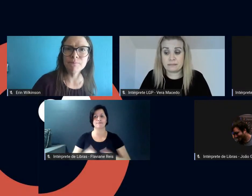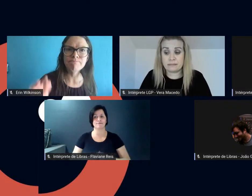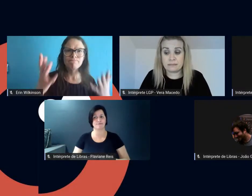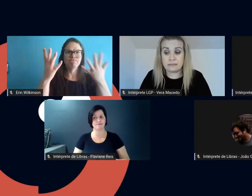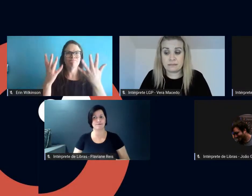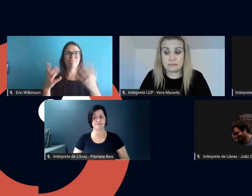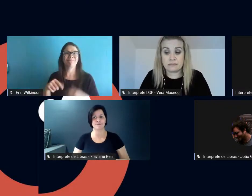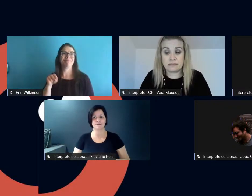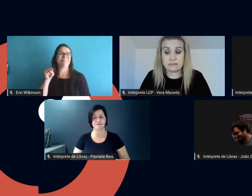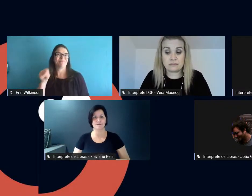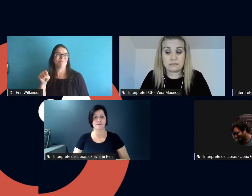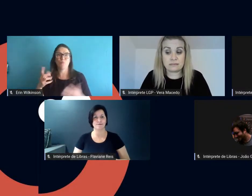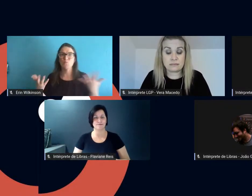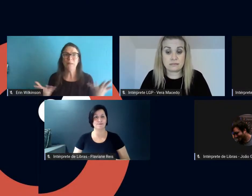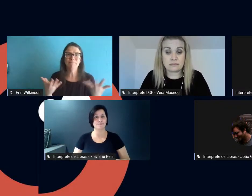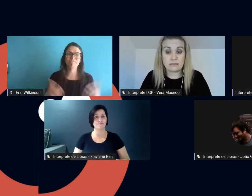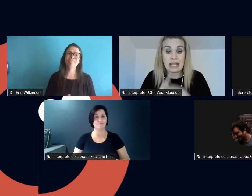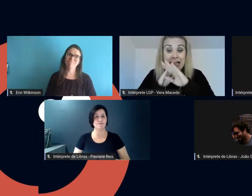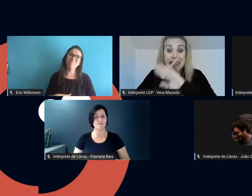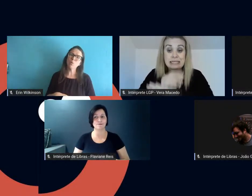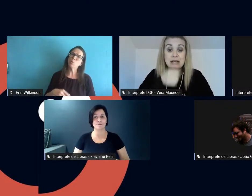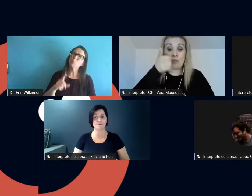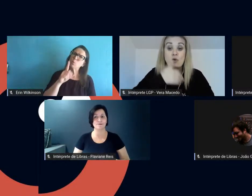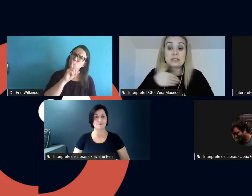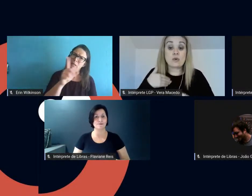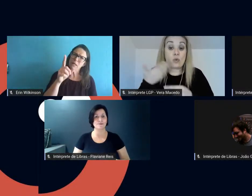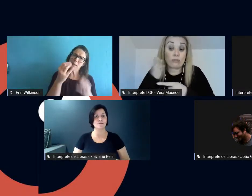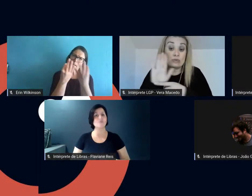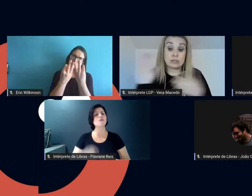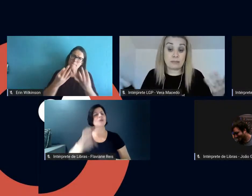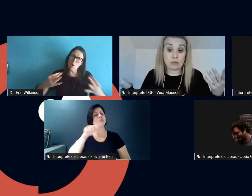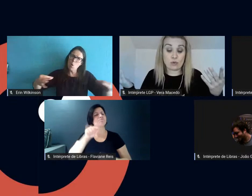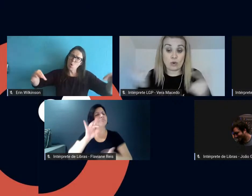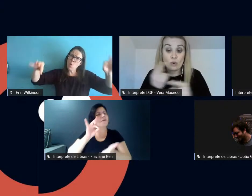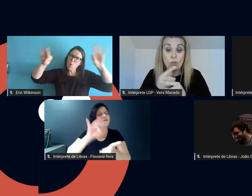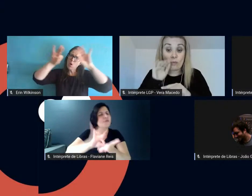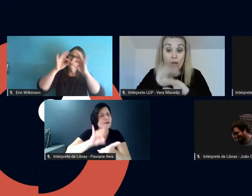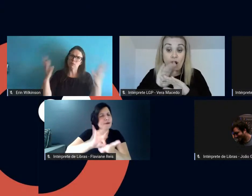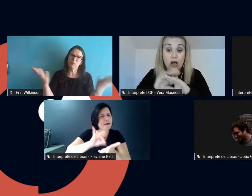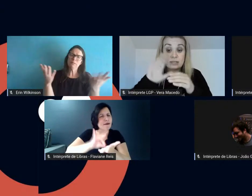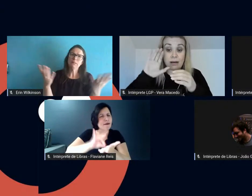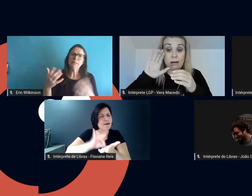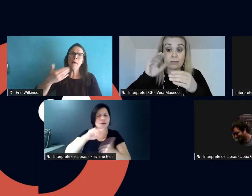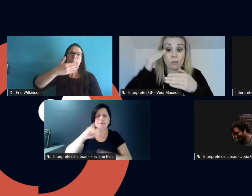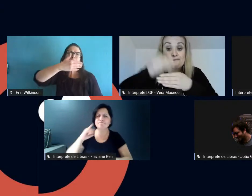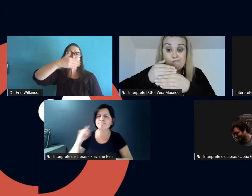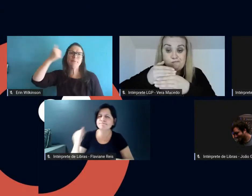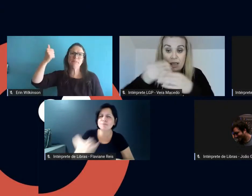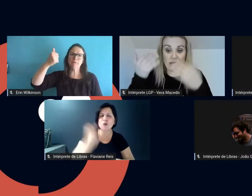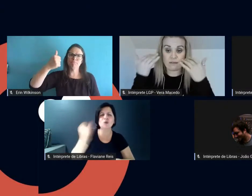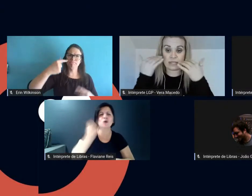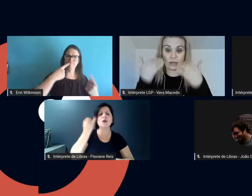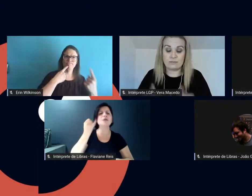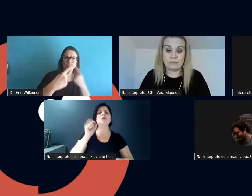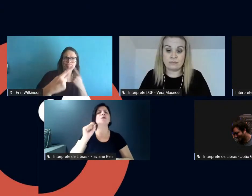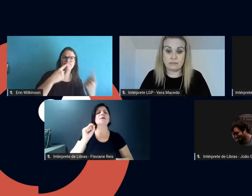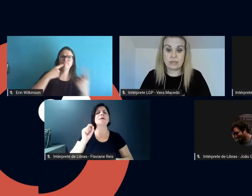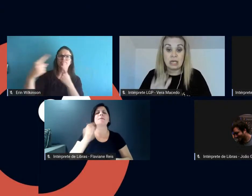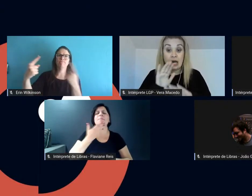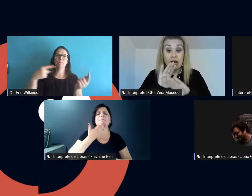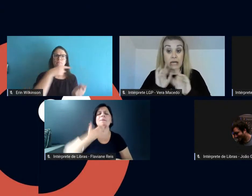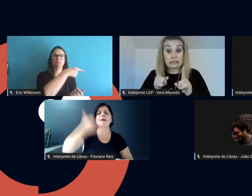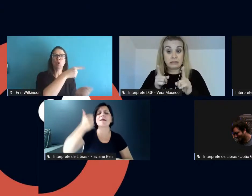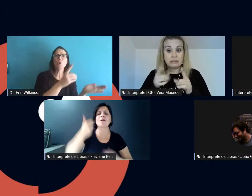acesso a acesso a uma boa saúde, por exemplo, por conta desse bloqueio de informações. Então, na